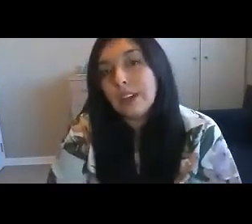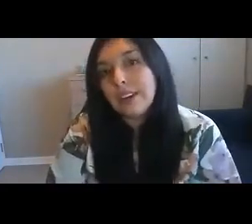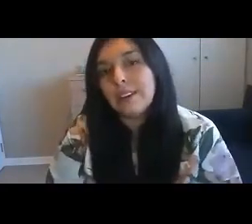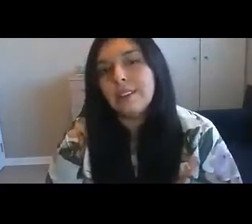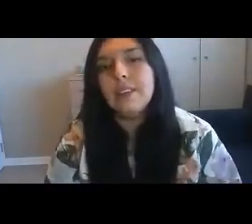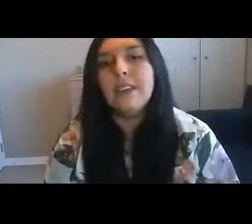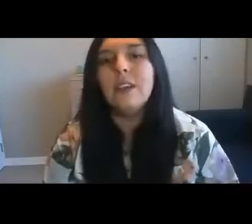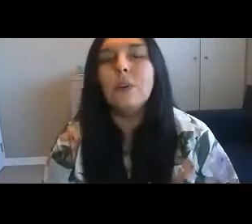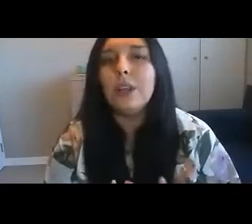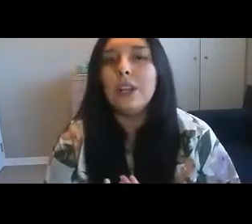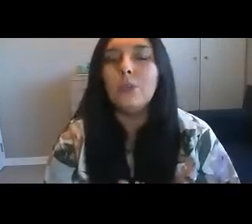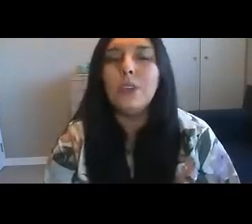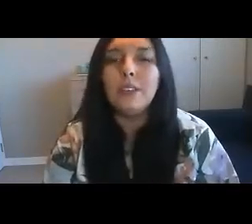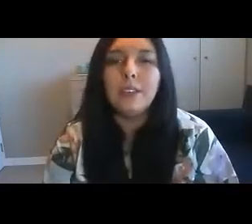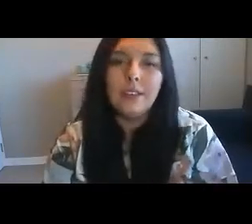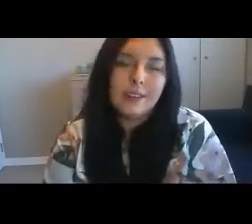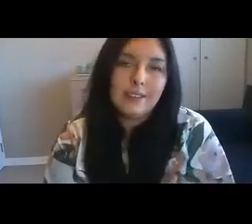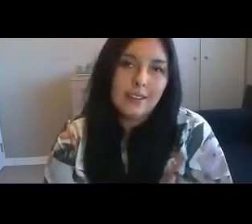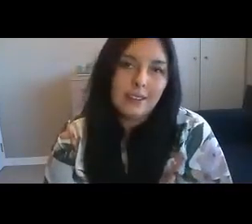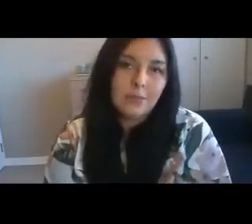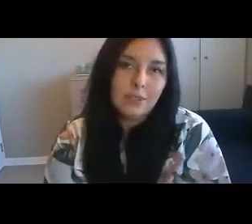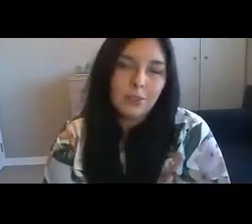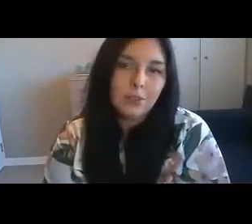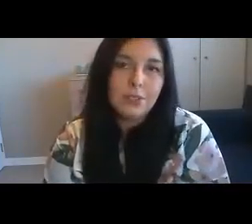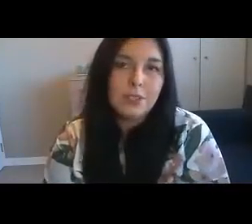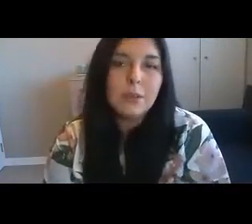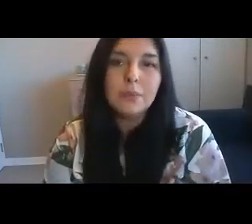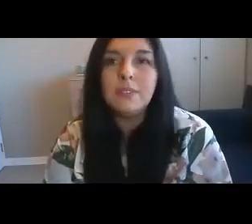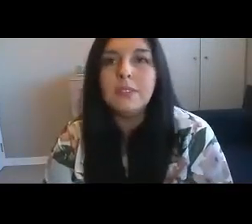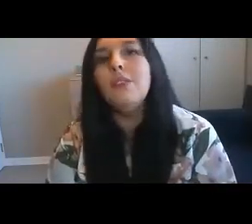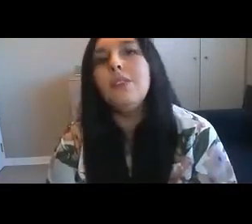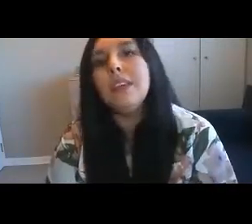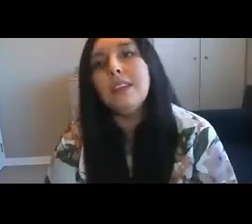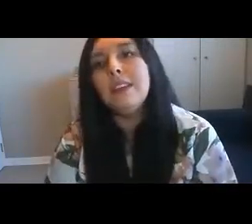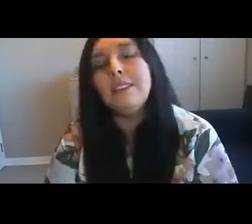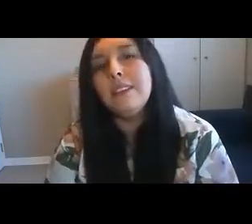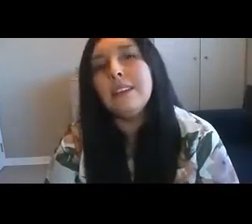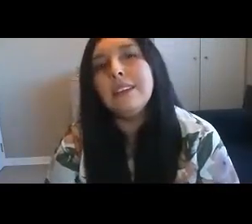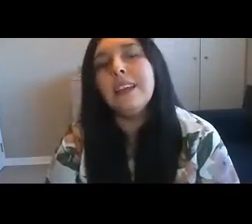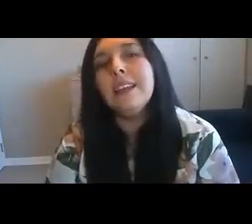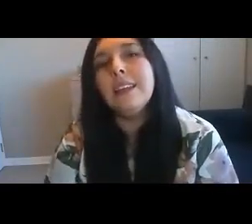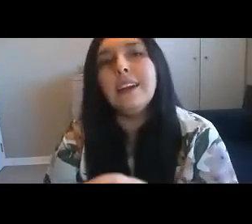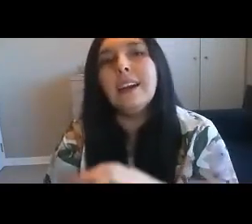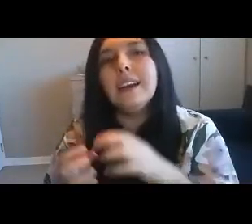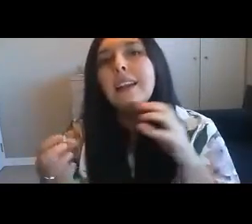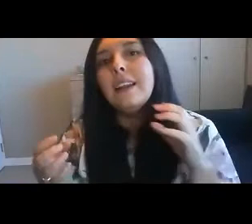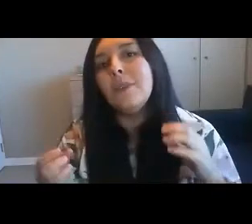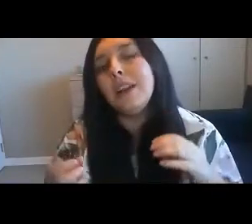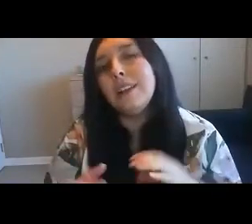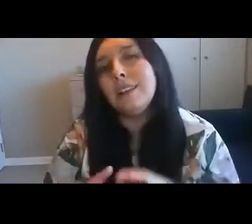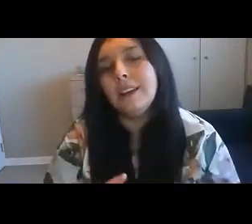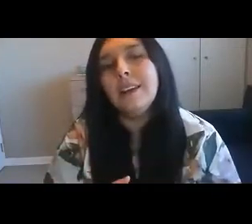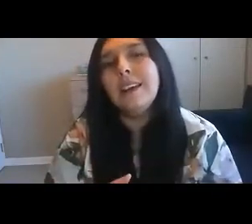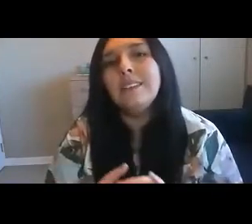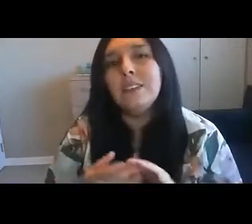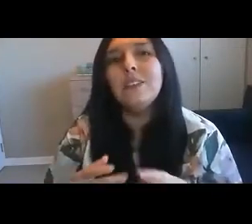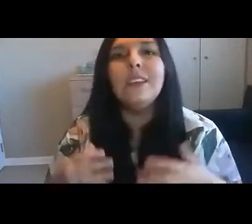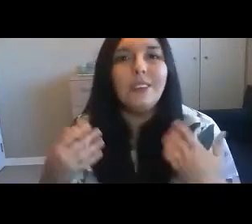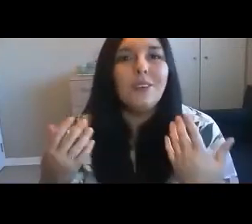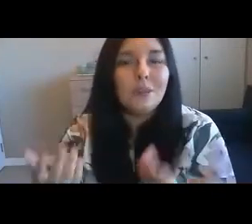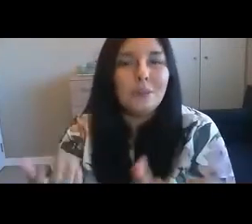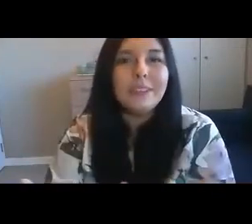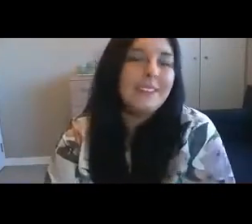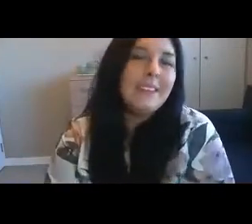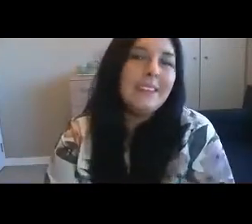carreras. Ya que el estudiante, al tener una situación de discapacidad, no quiere decir que sale de la carrera en la cual está, sino